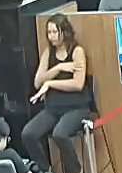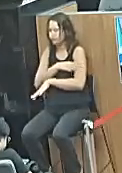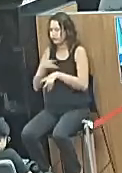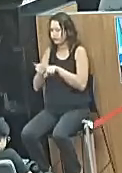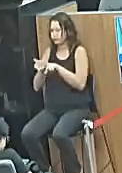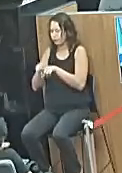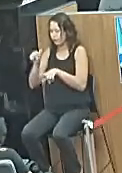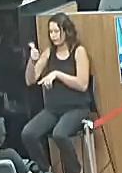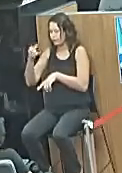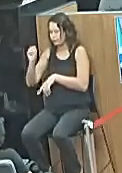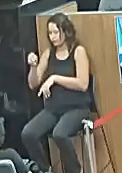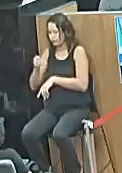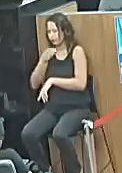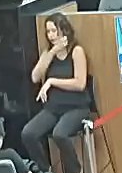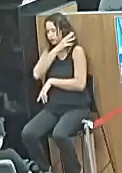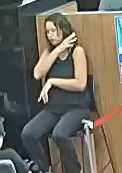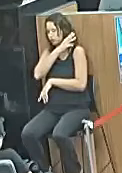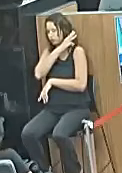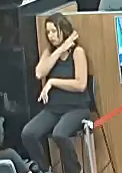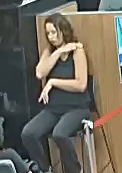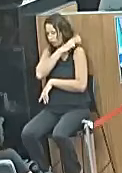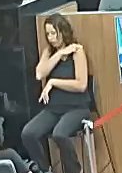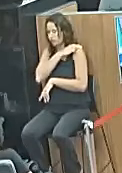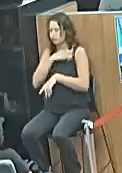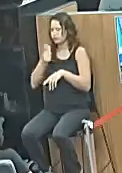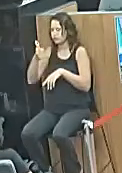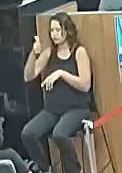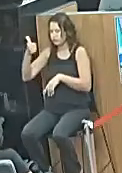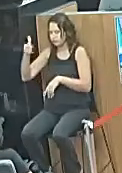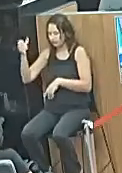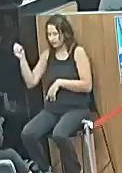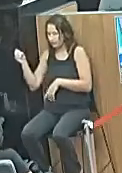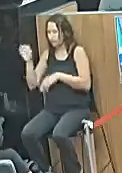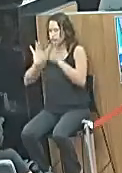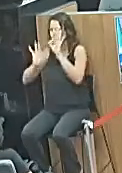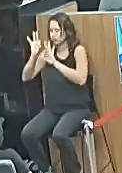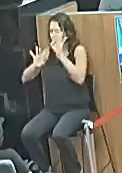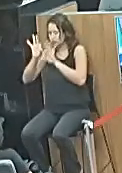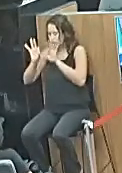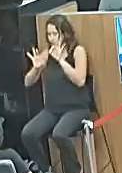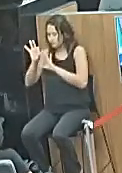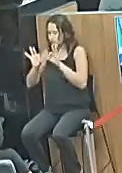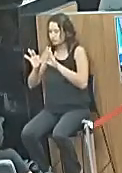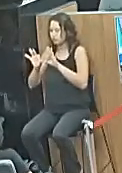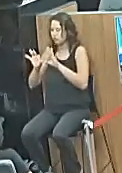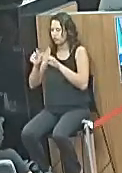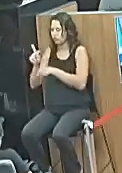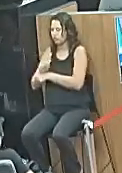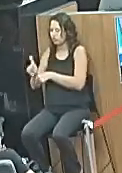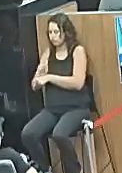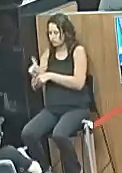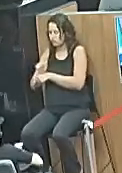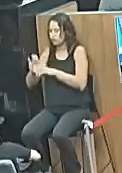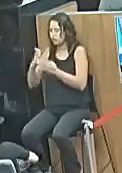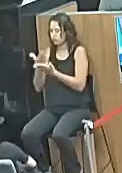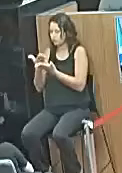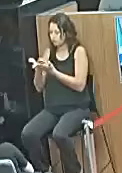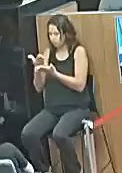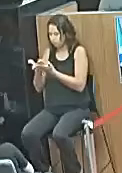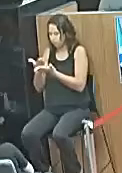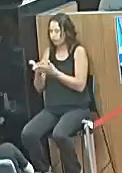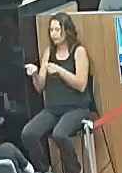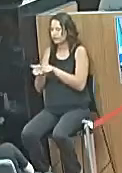108 educação profissional 110 organização avaliação e gestão escolar cento e doze modalidades